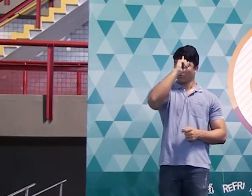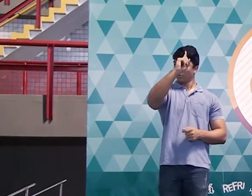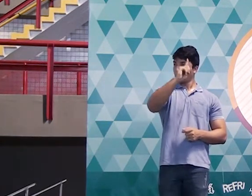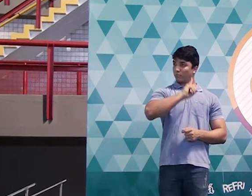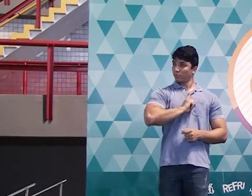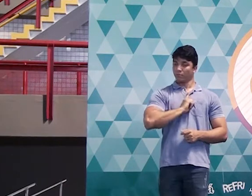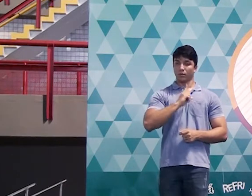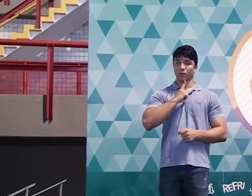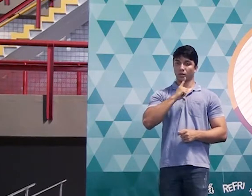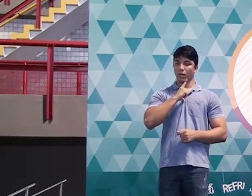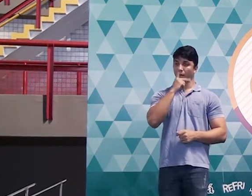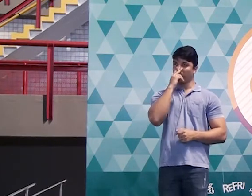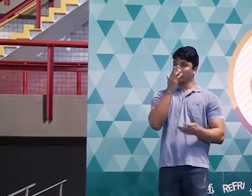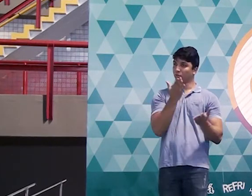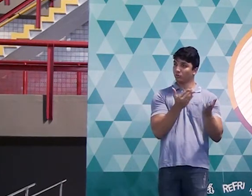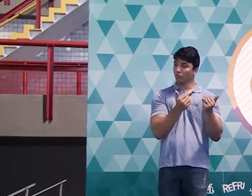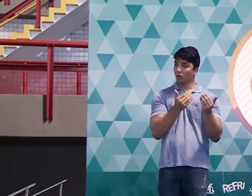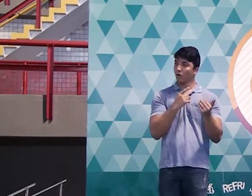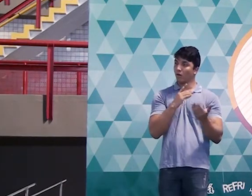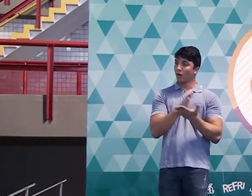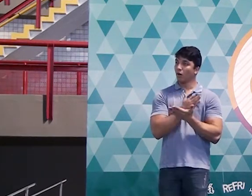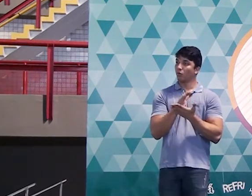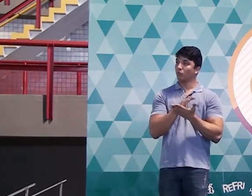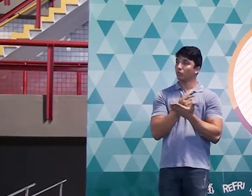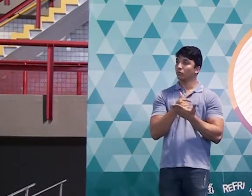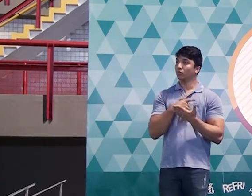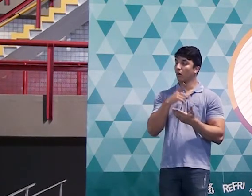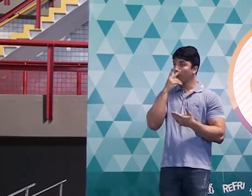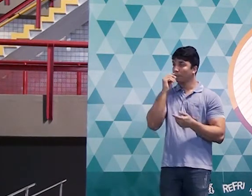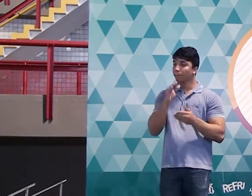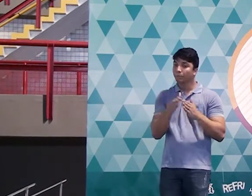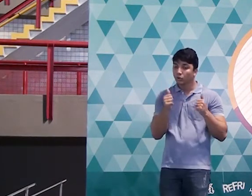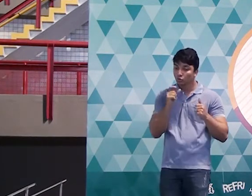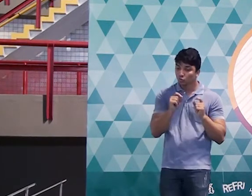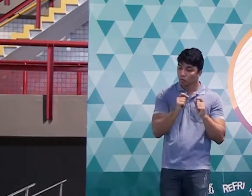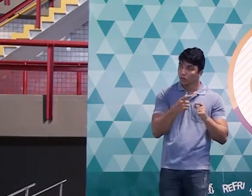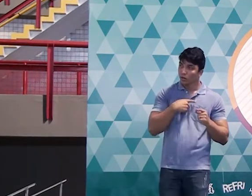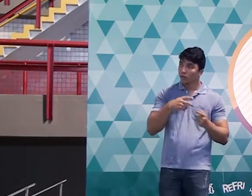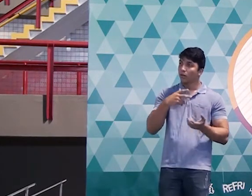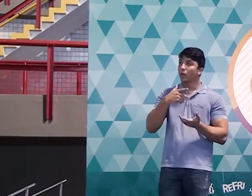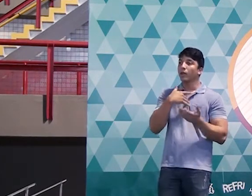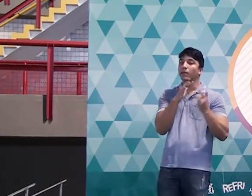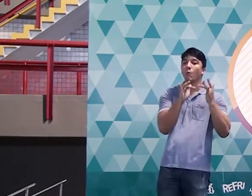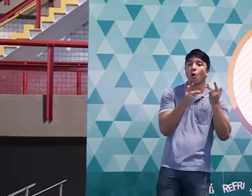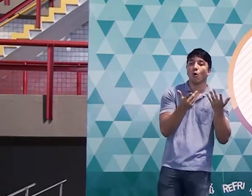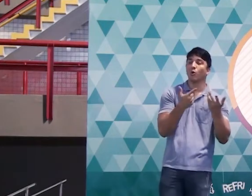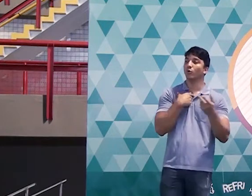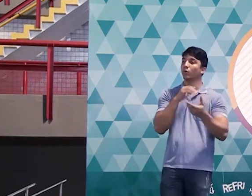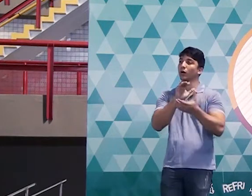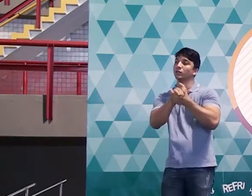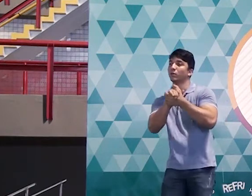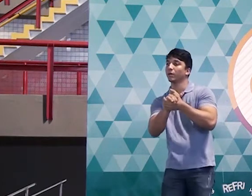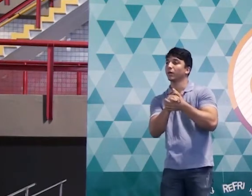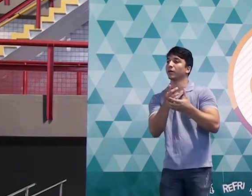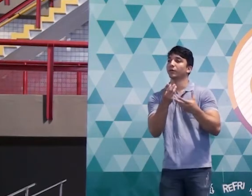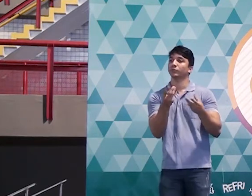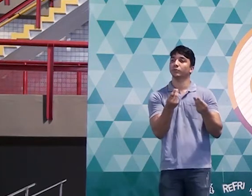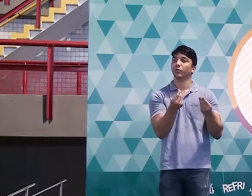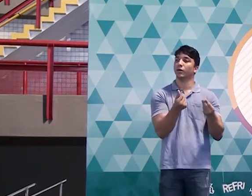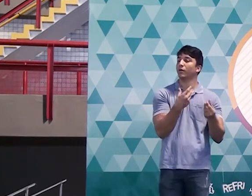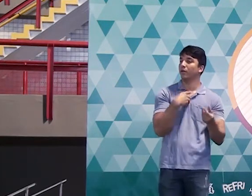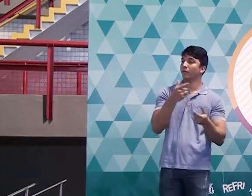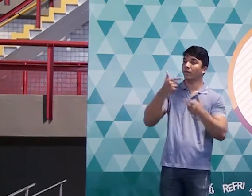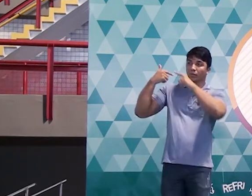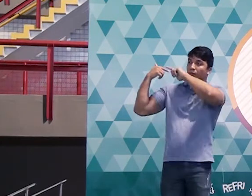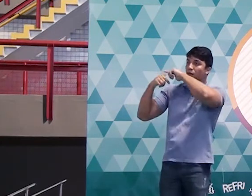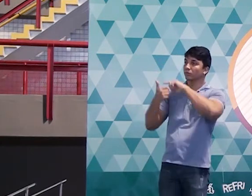Vocês já viram jovens, quando vão pedir a jova, em namoro, em casamento, que tinha